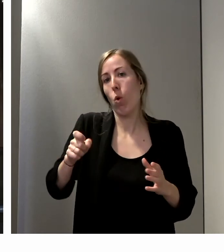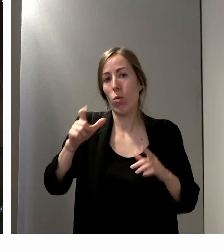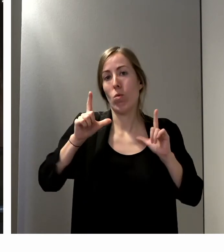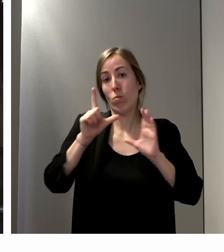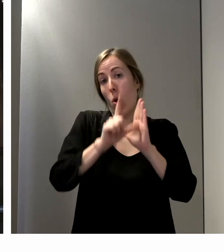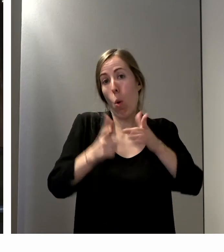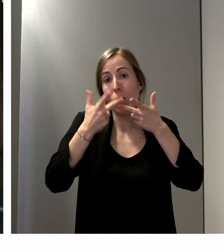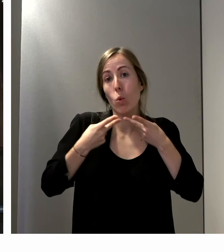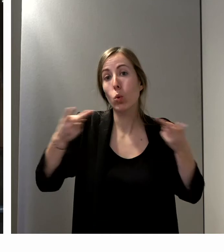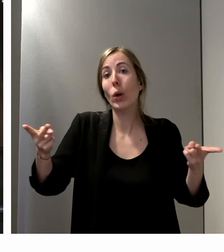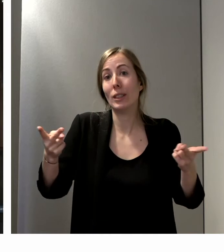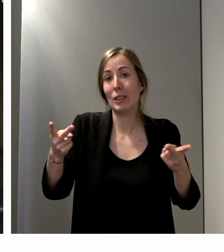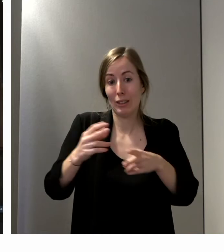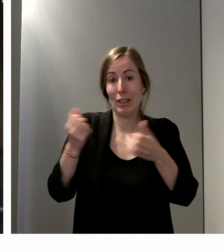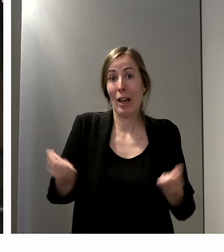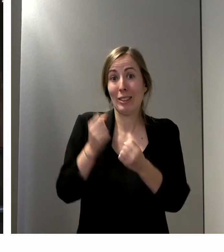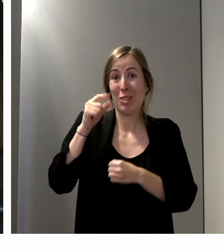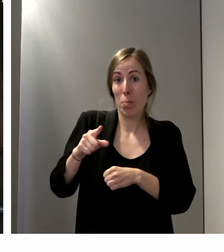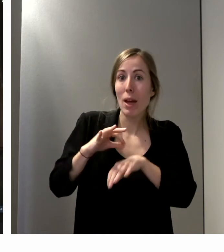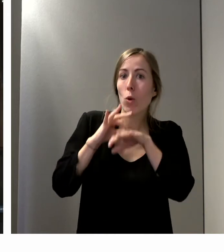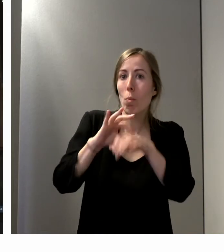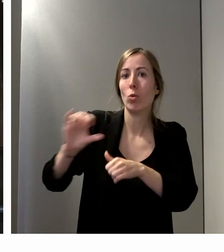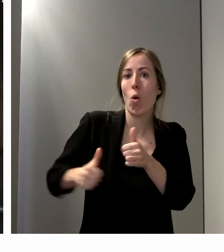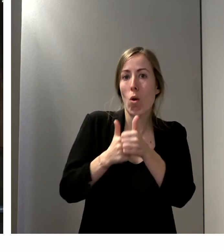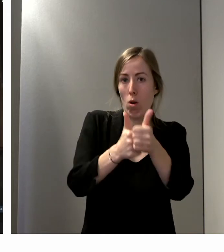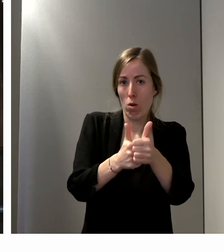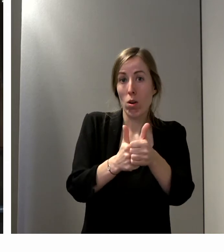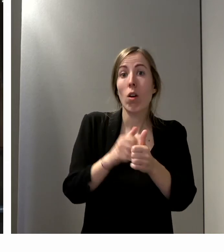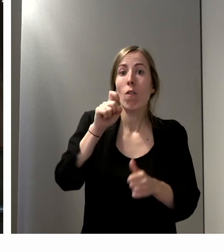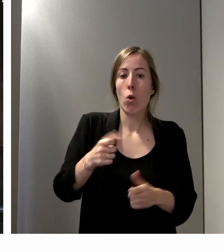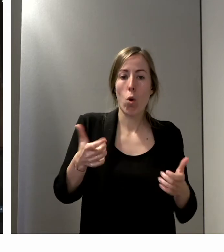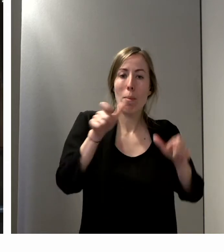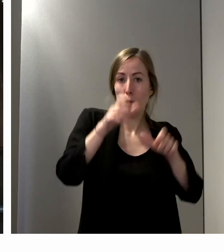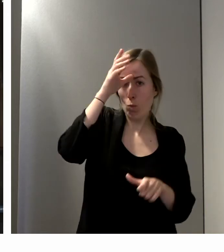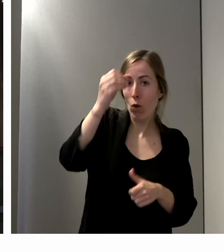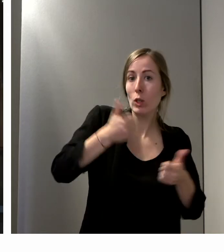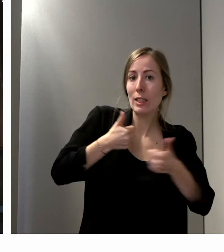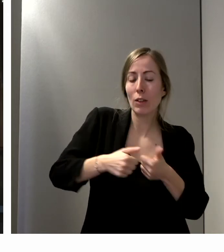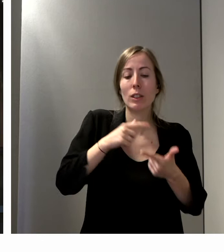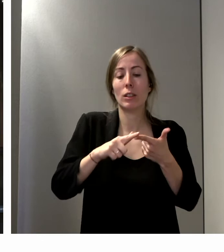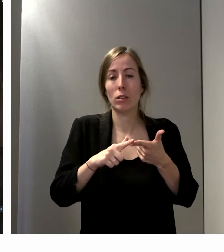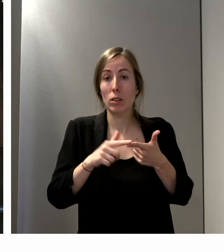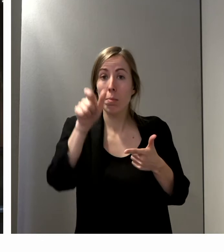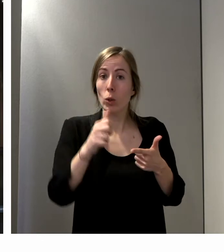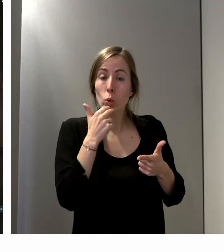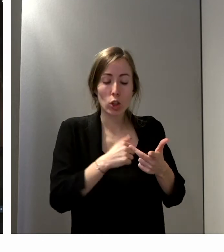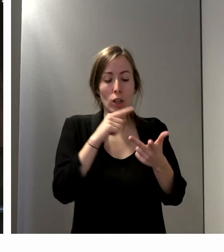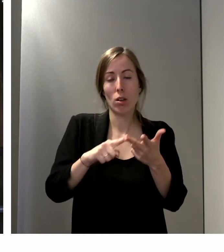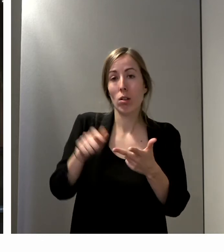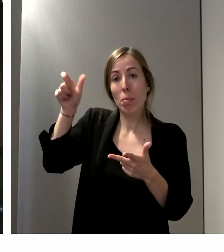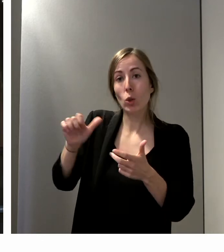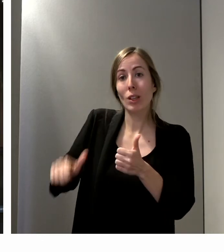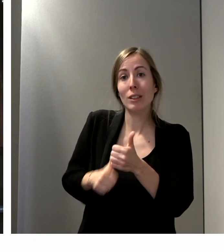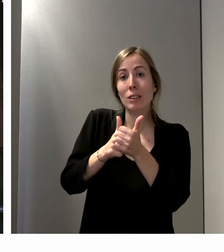ce, afin que le bénéficiaire, le gestionnaire, les professionnels du service et l'assistant